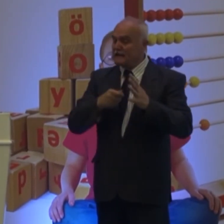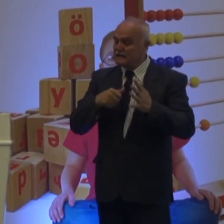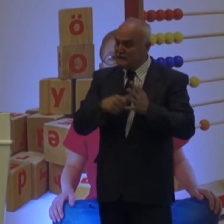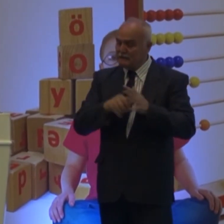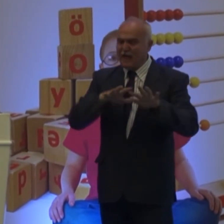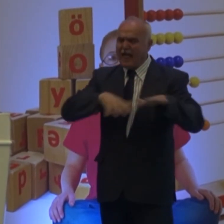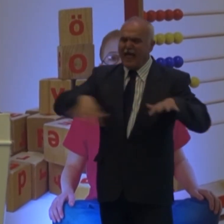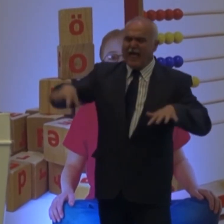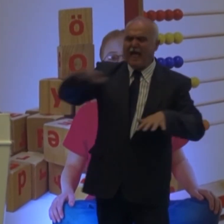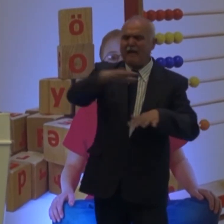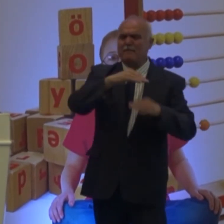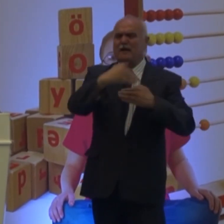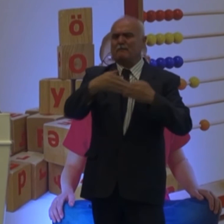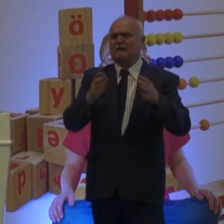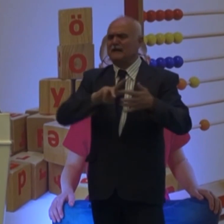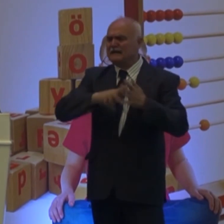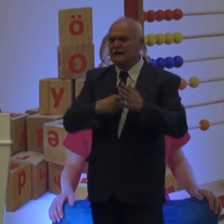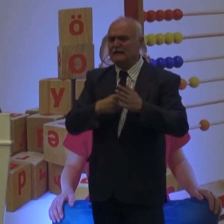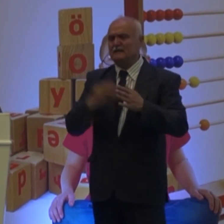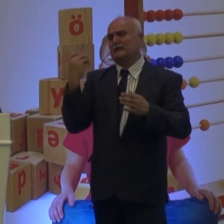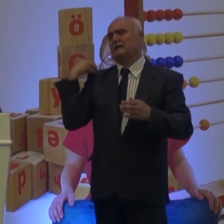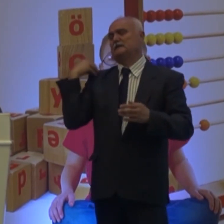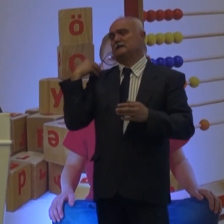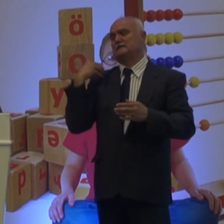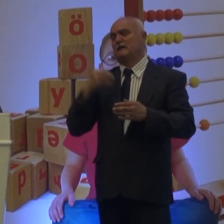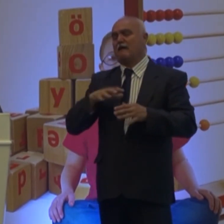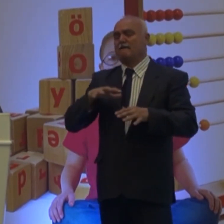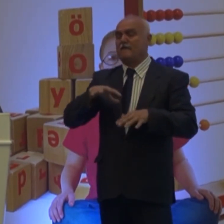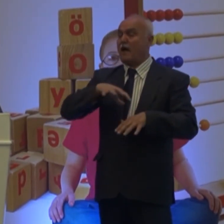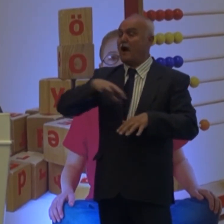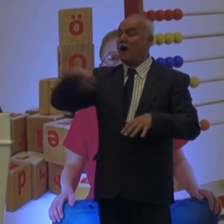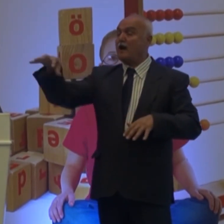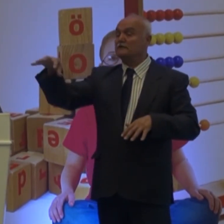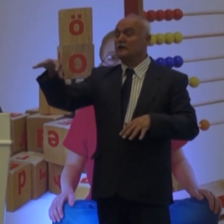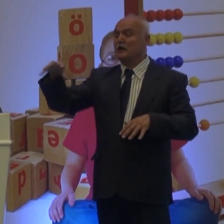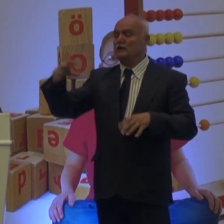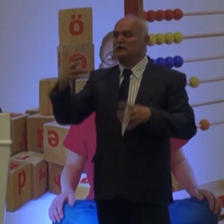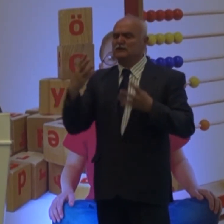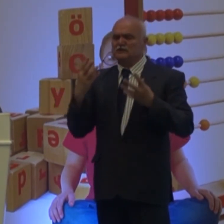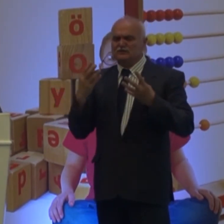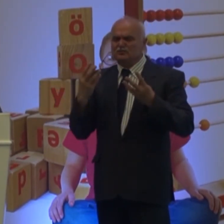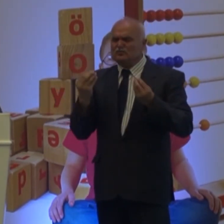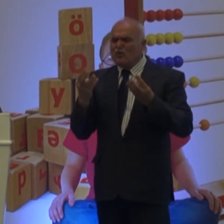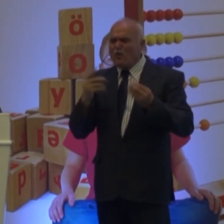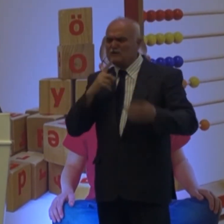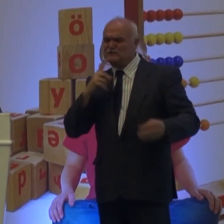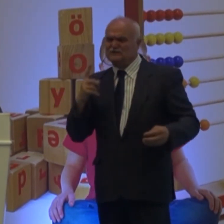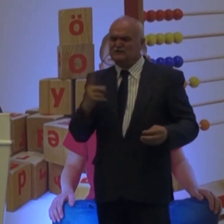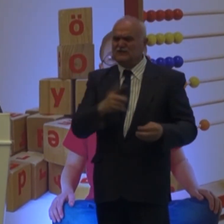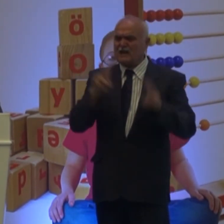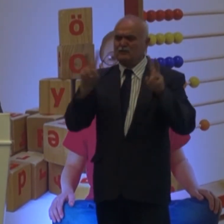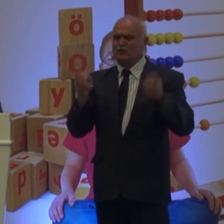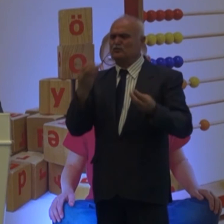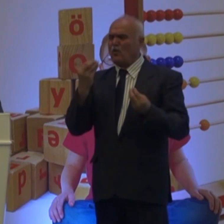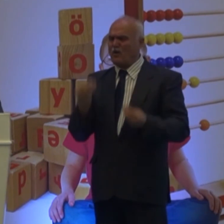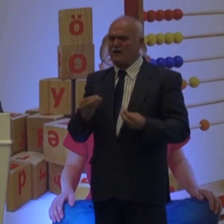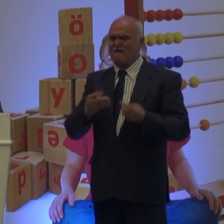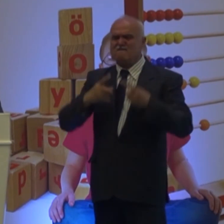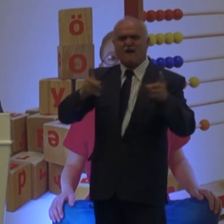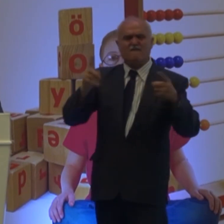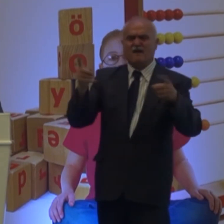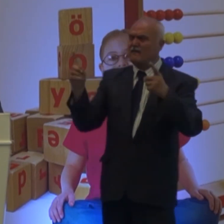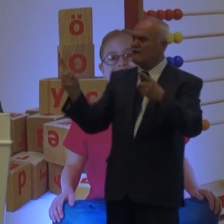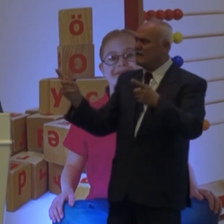tanılama araçlarını yenilemiş olacağız ve alanda sık sık şikayet konusu olan